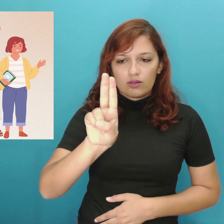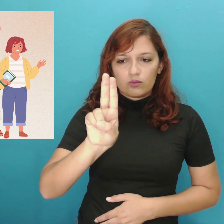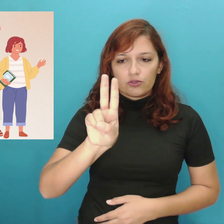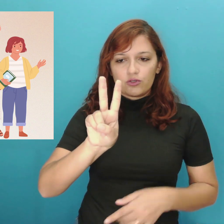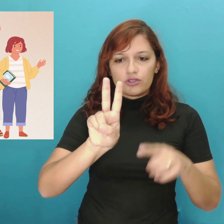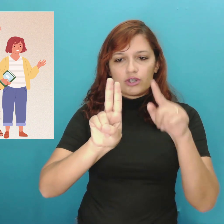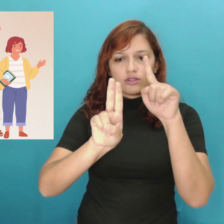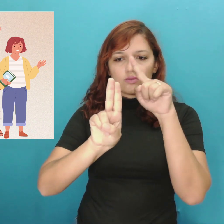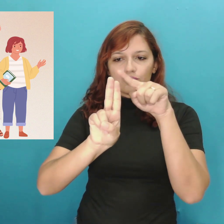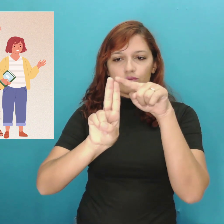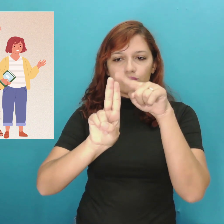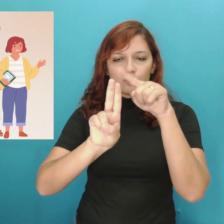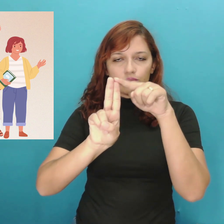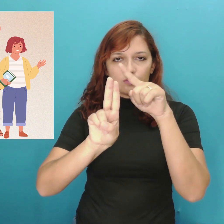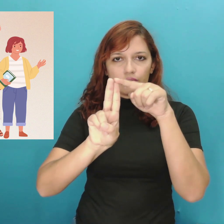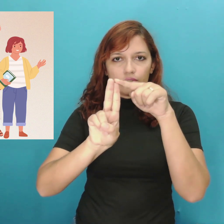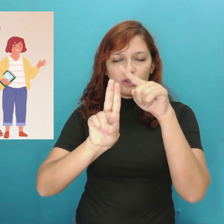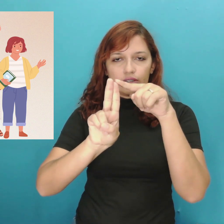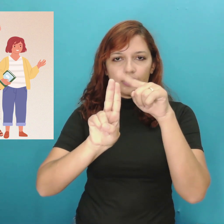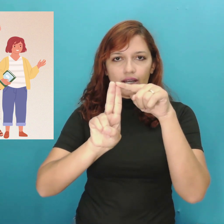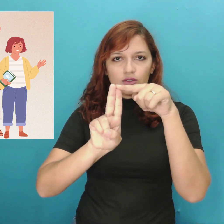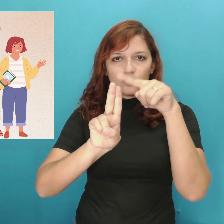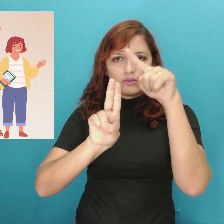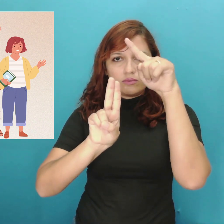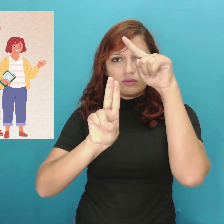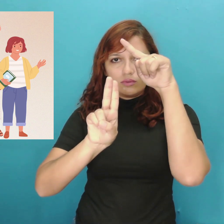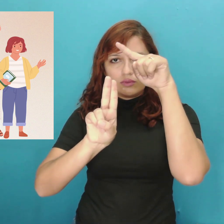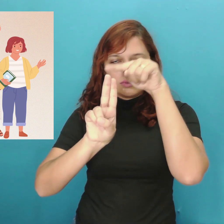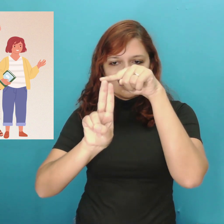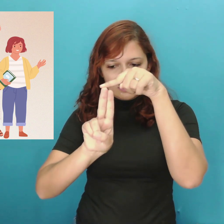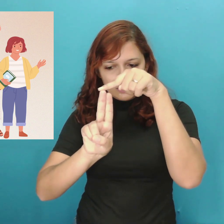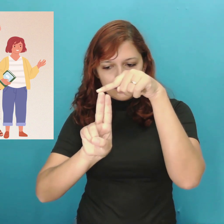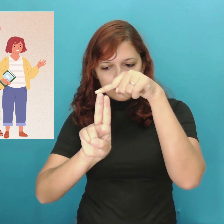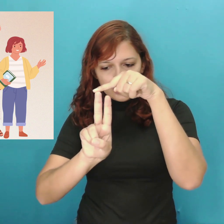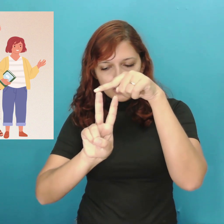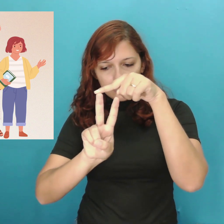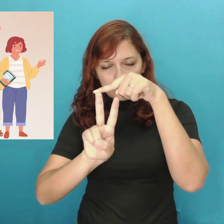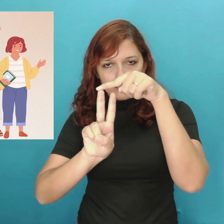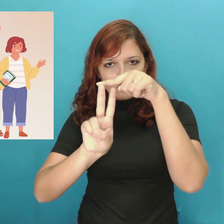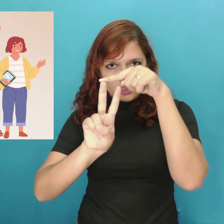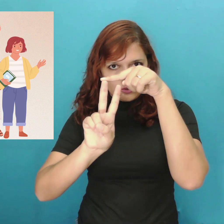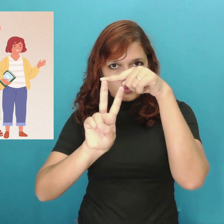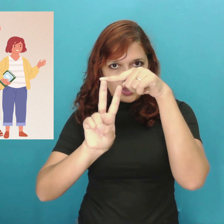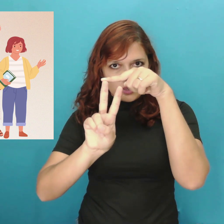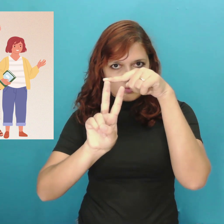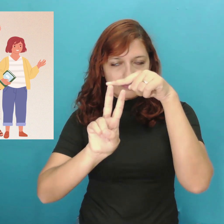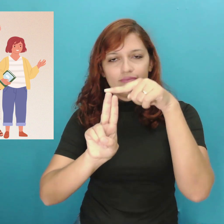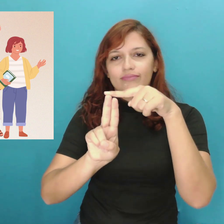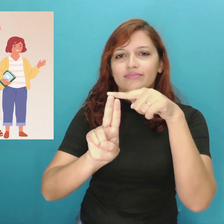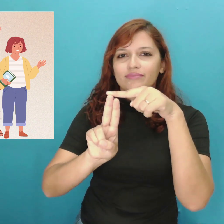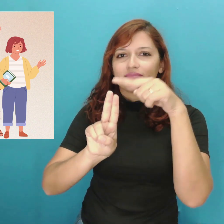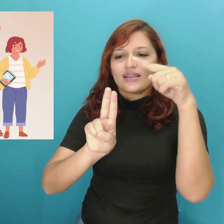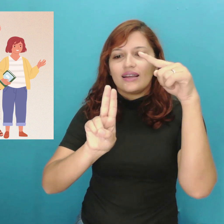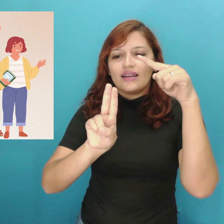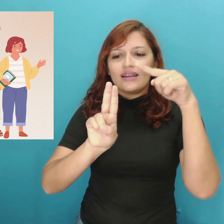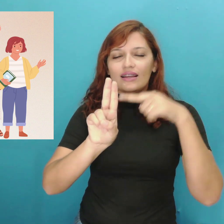Os dois dedos, o indicador e o dedo do meio,